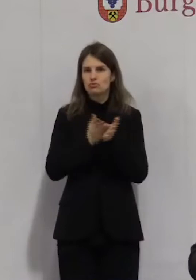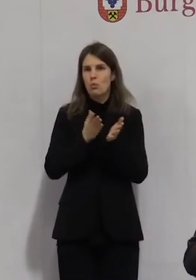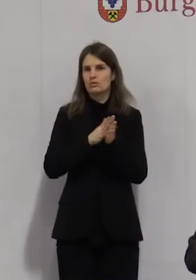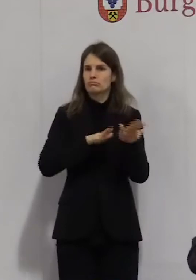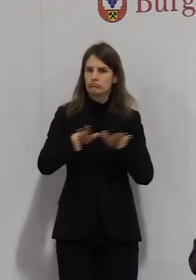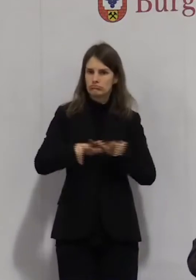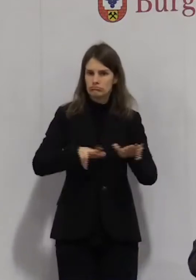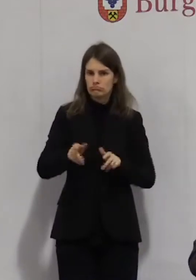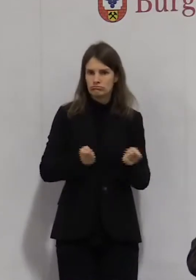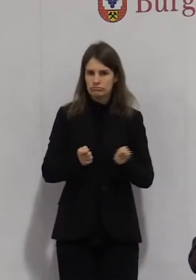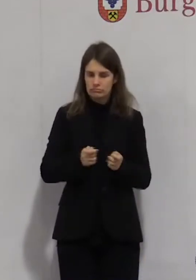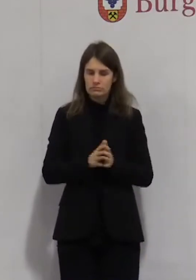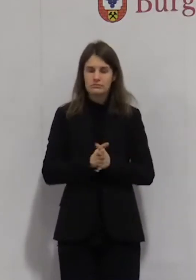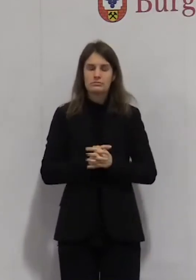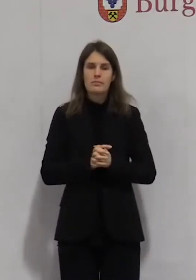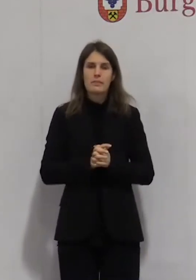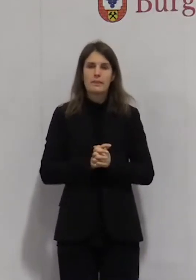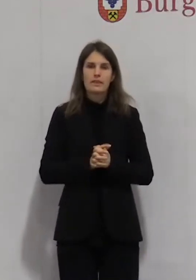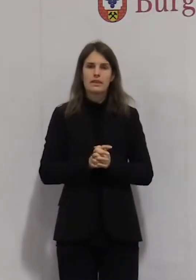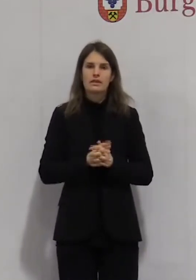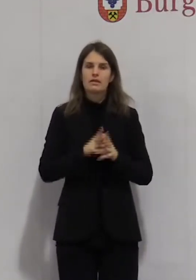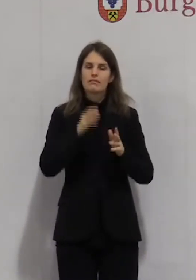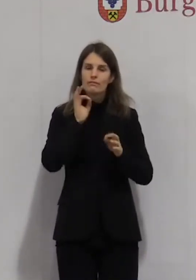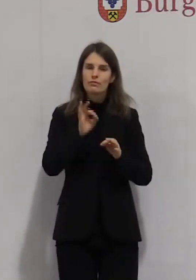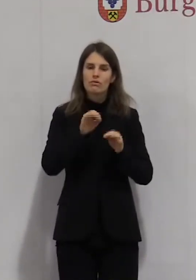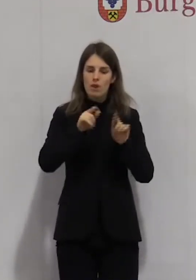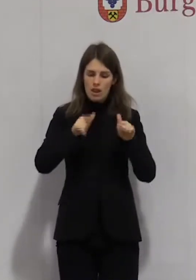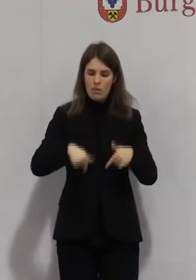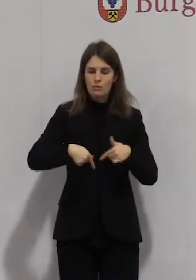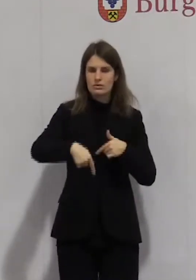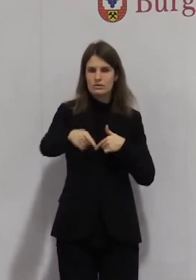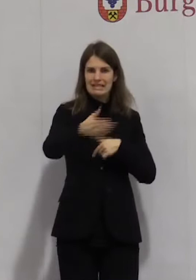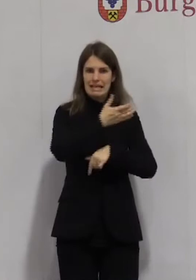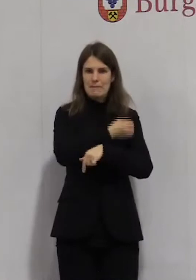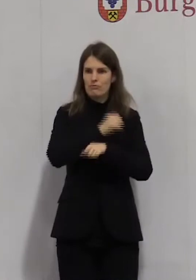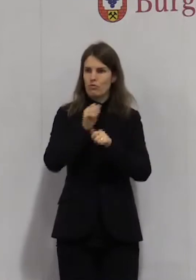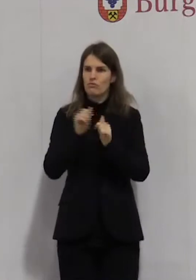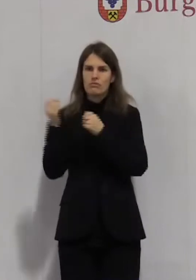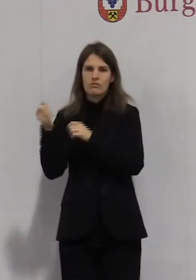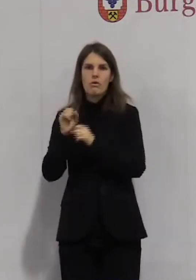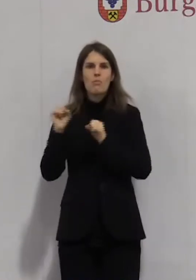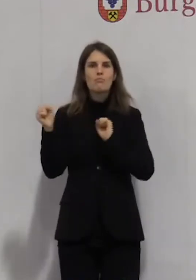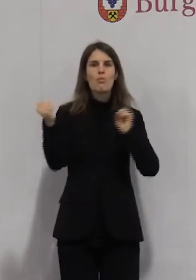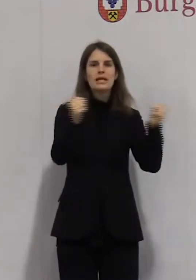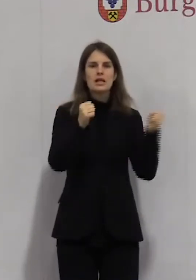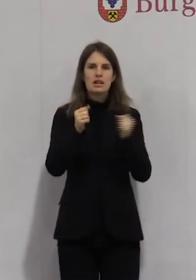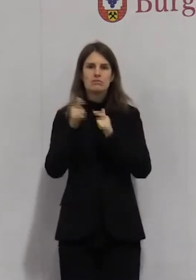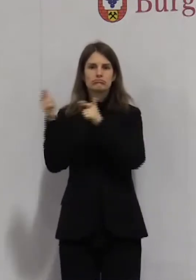unmittelbare Vorbereitung für die dezentralen Impfungen jetzt eintritt. Wir werden morgen dazu eine